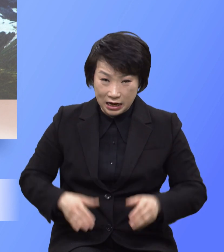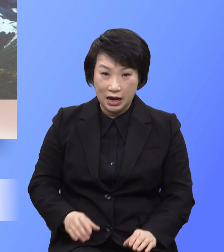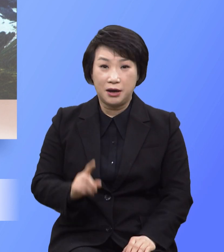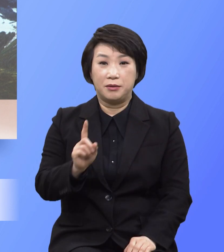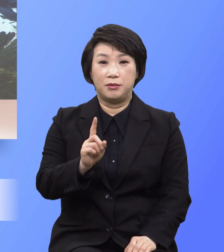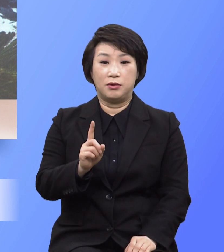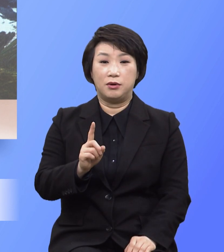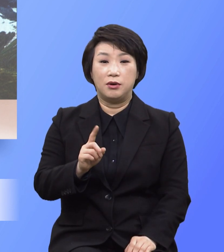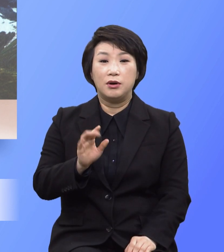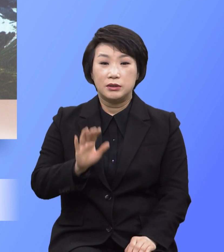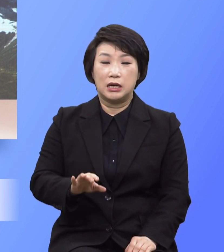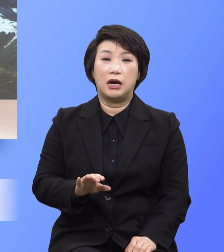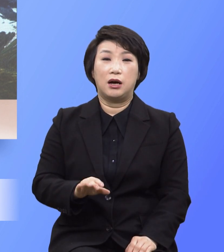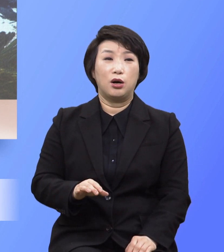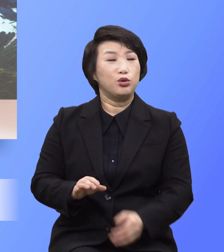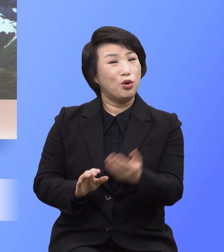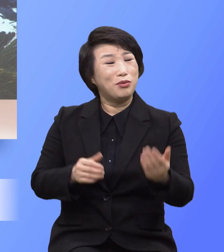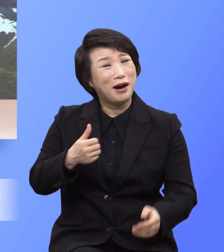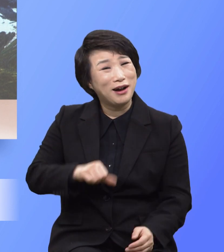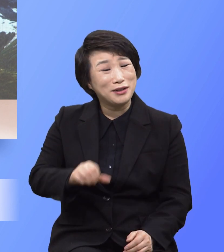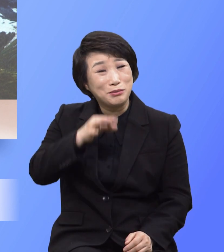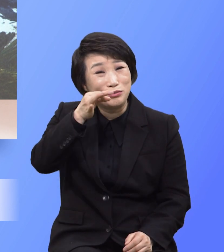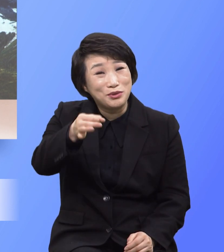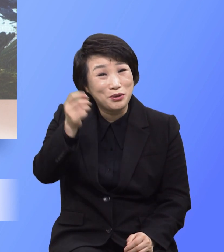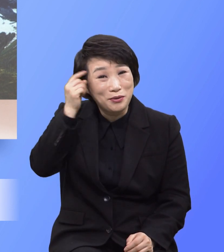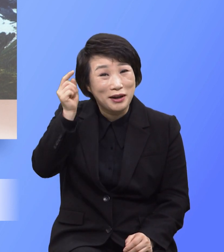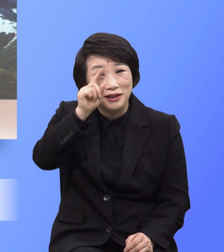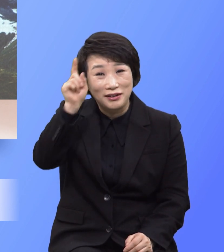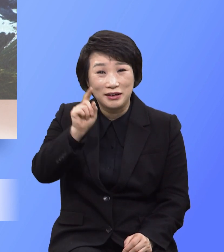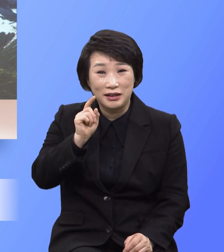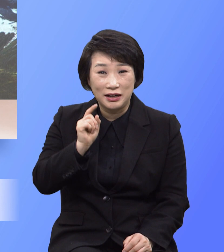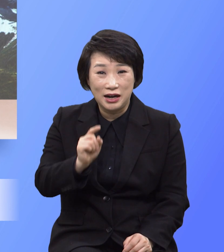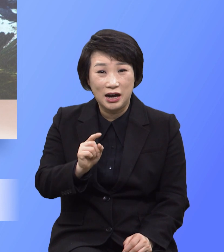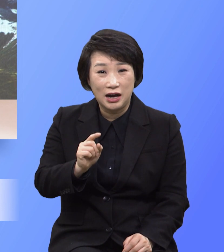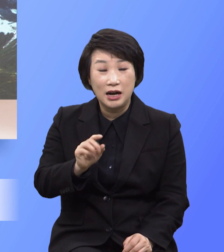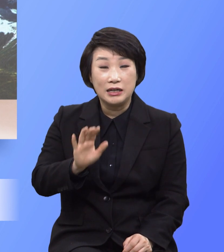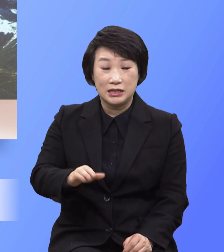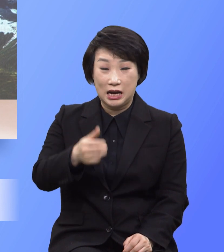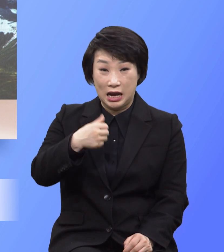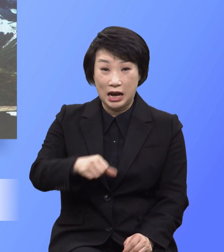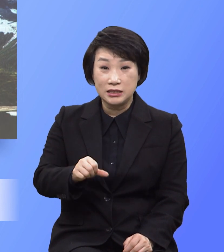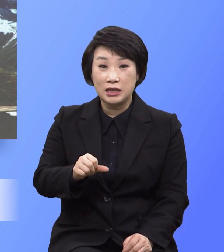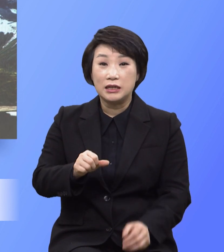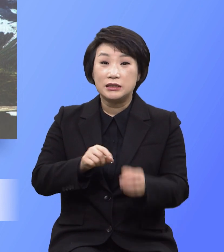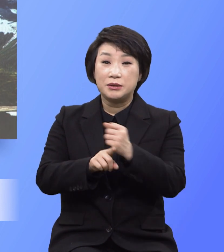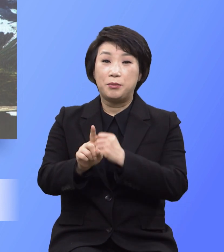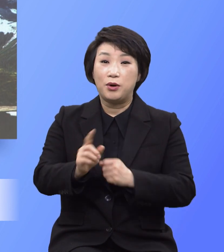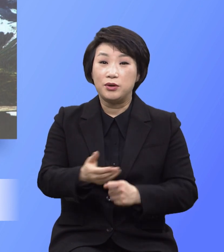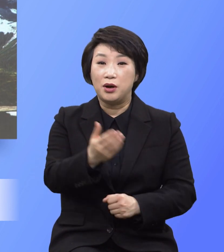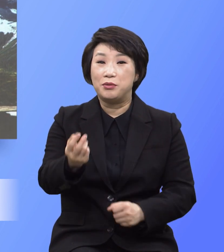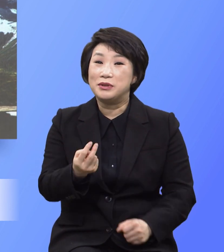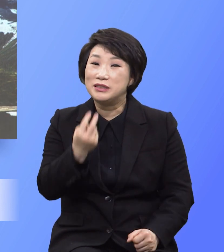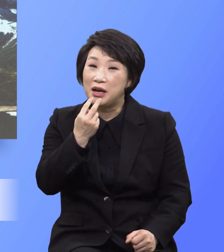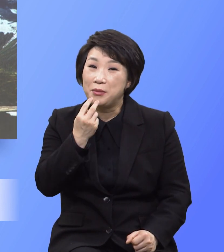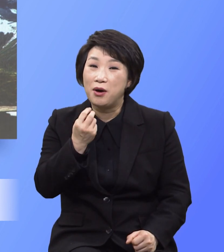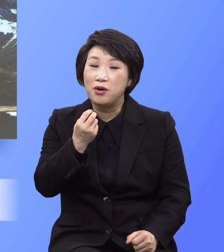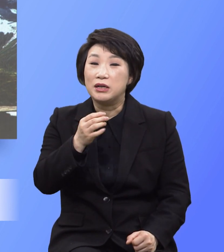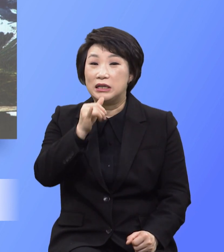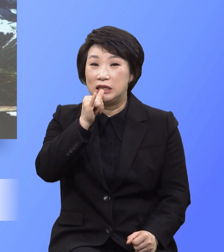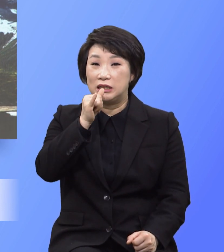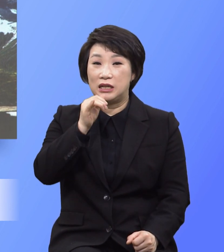낳으리니, 왜 아들이라고 했을까? 응? 아들이란 말은 생명이란